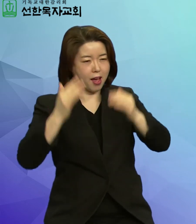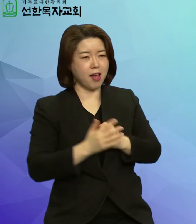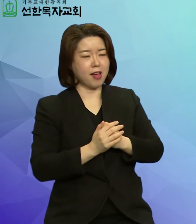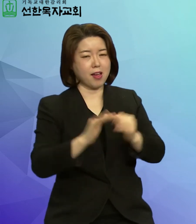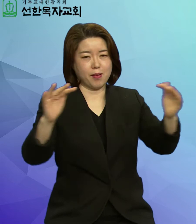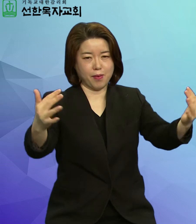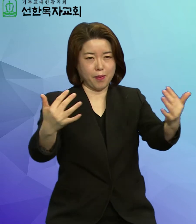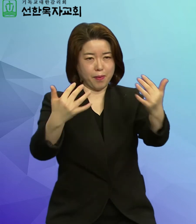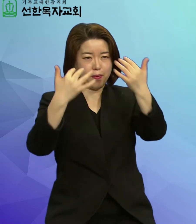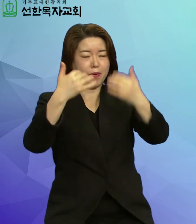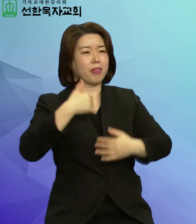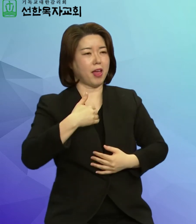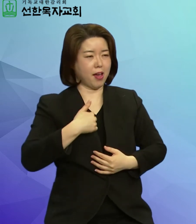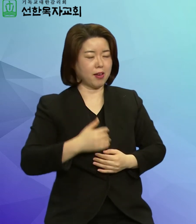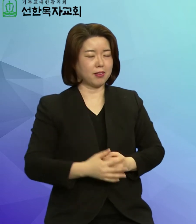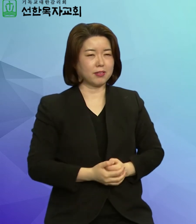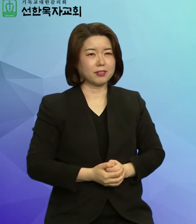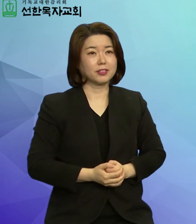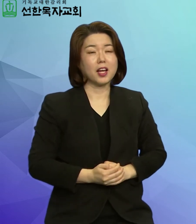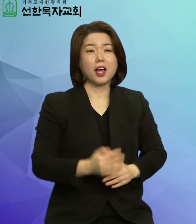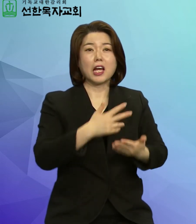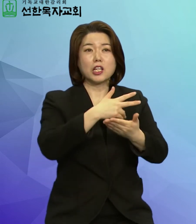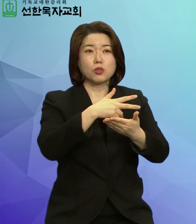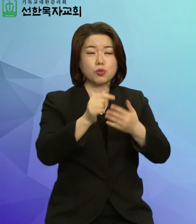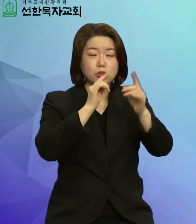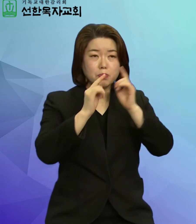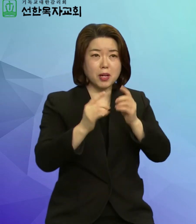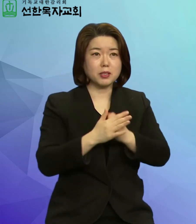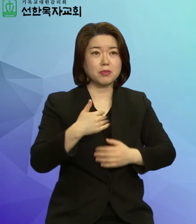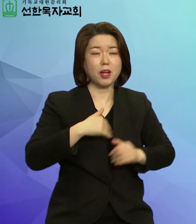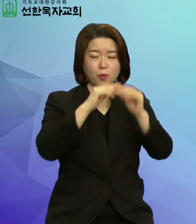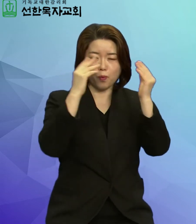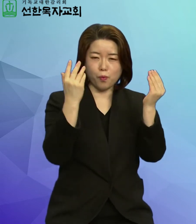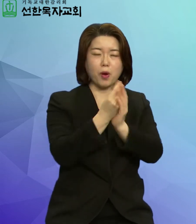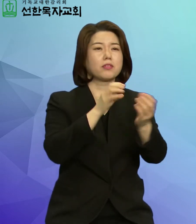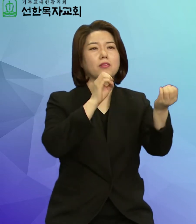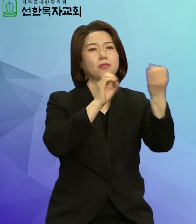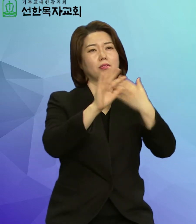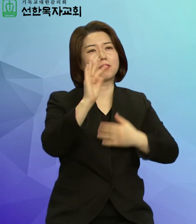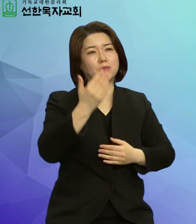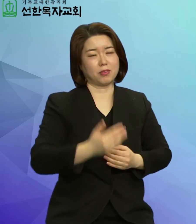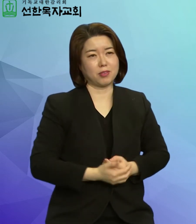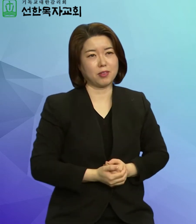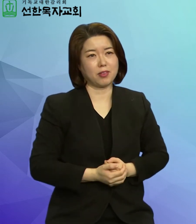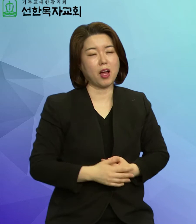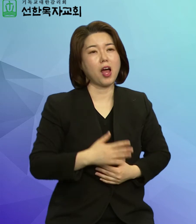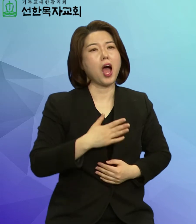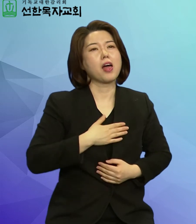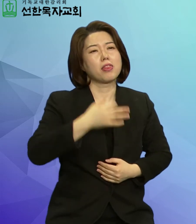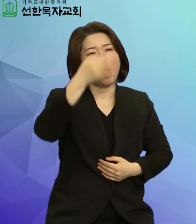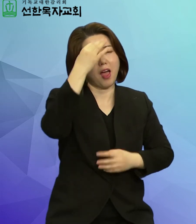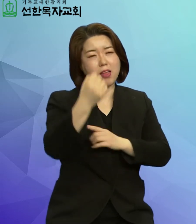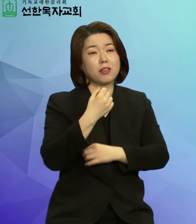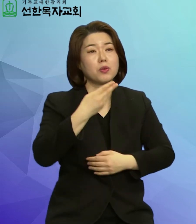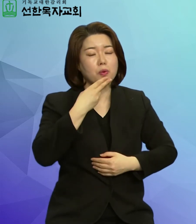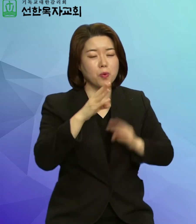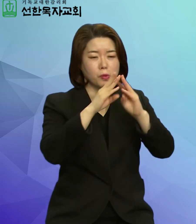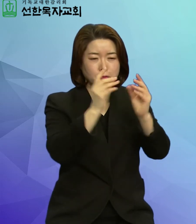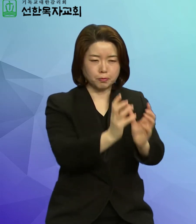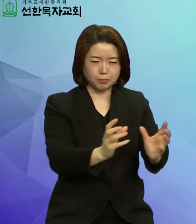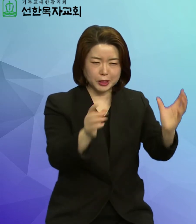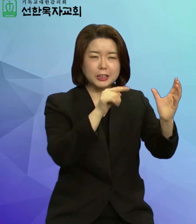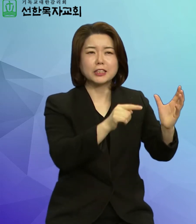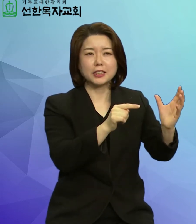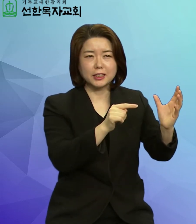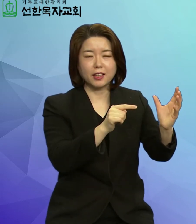해야 한다. 주님의 말씀이 저에게 완전한 답이 되었어요. 제가 능력이 없고